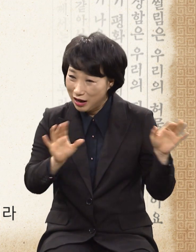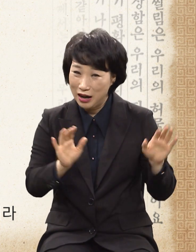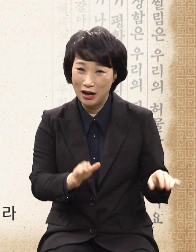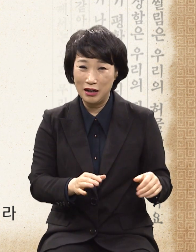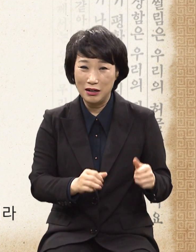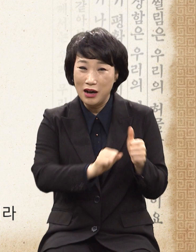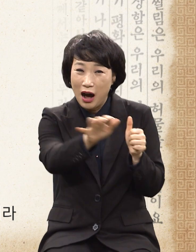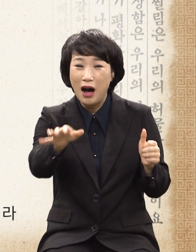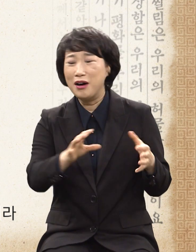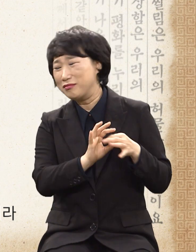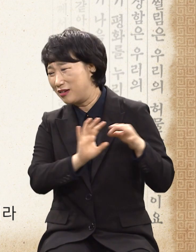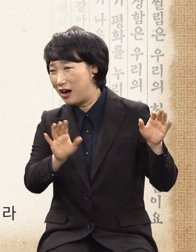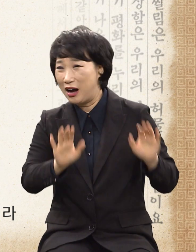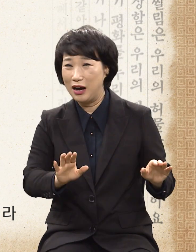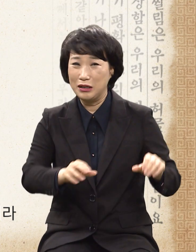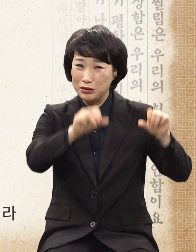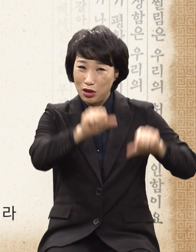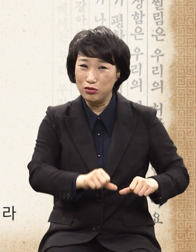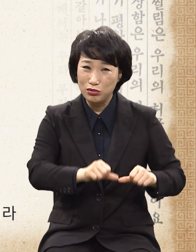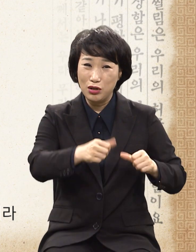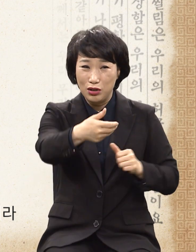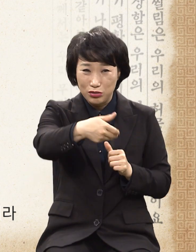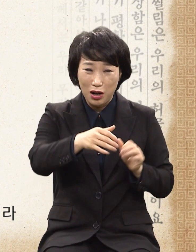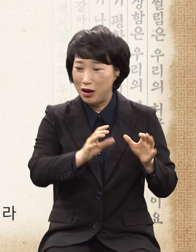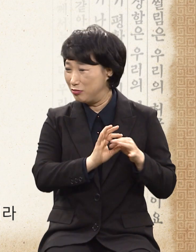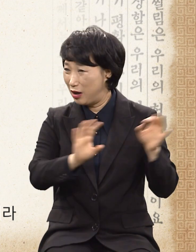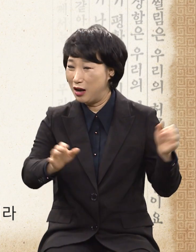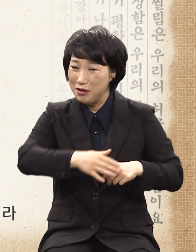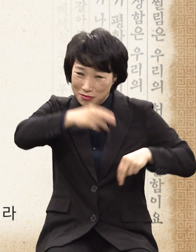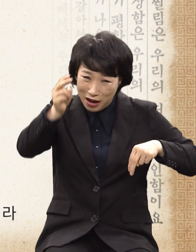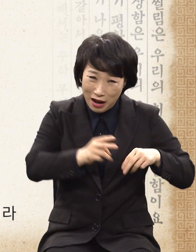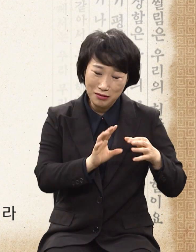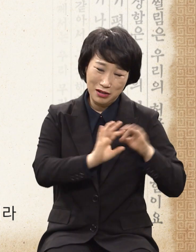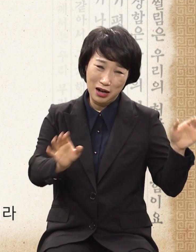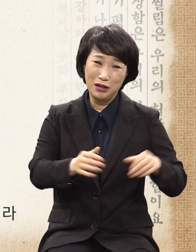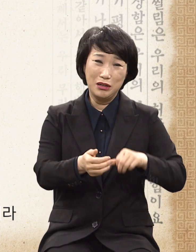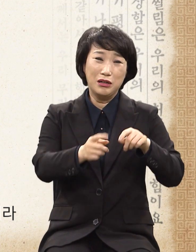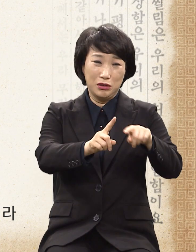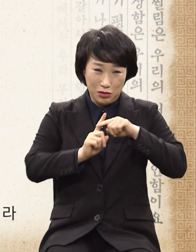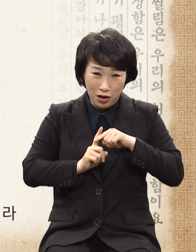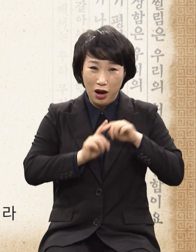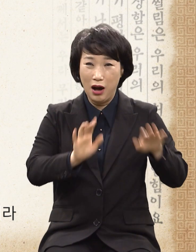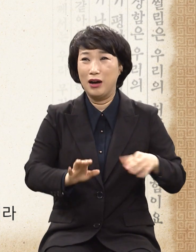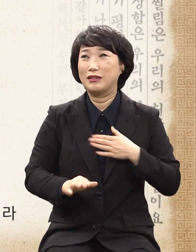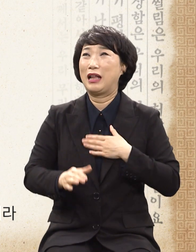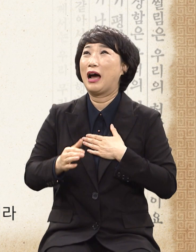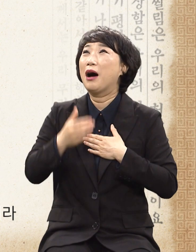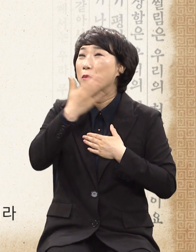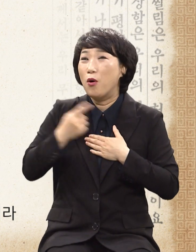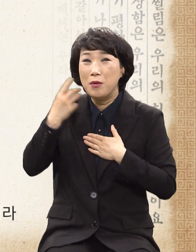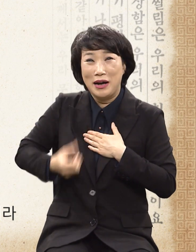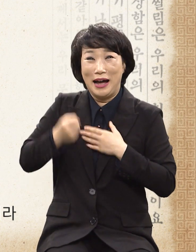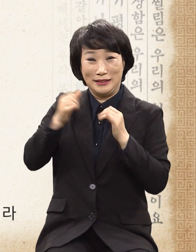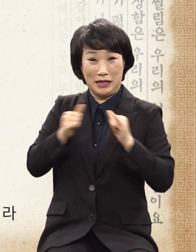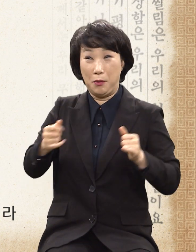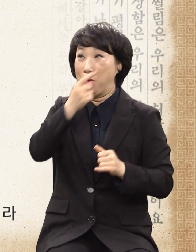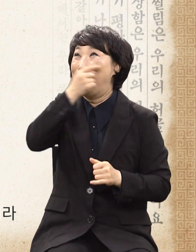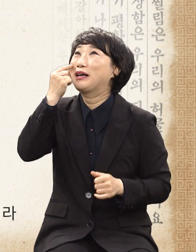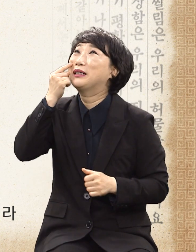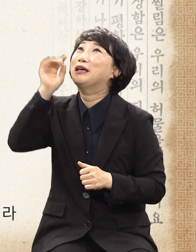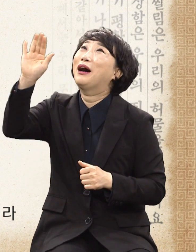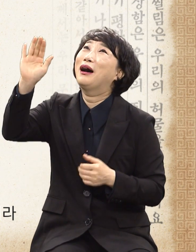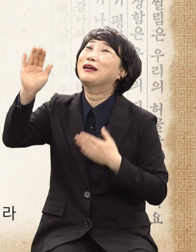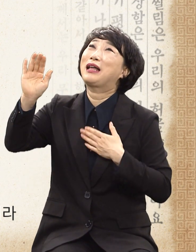미워할지라도 따돌릴지라도 저주할지라도 매로 때리지라도 죽을지라도 내가 복음이 있는 사람이 확인되게